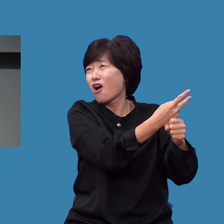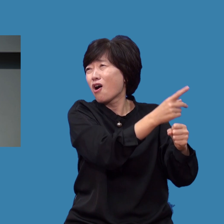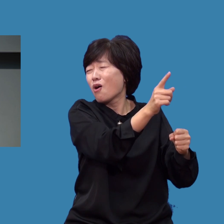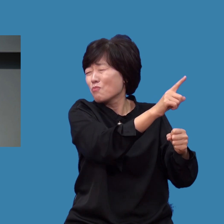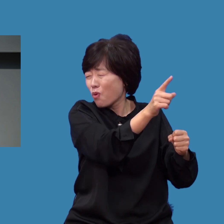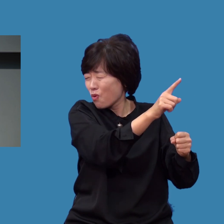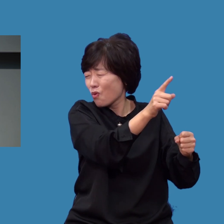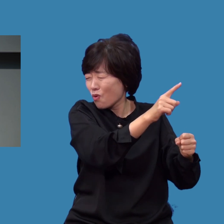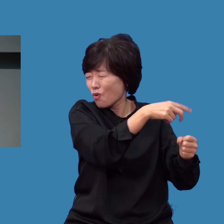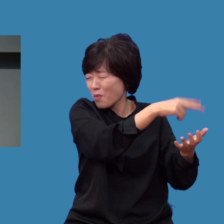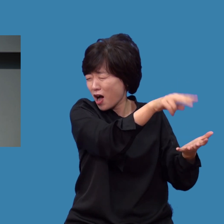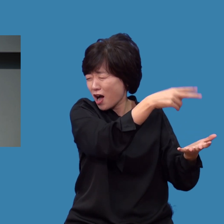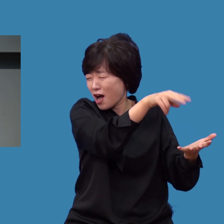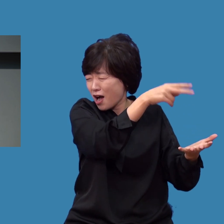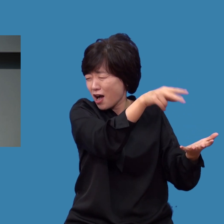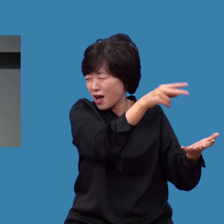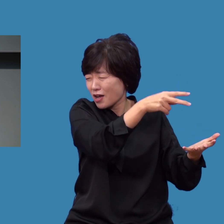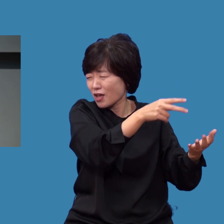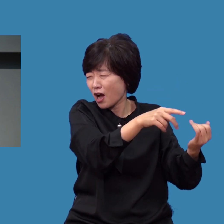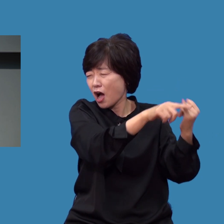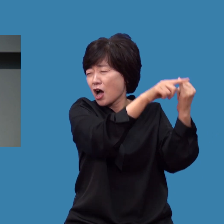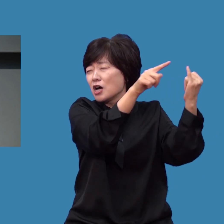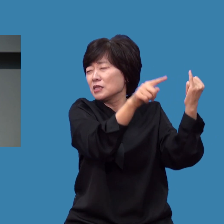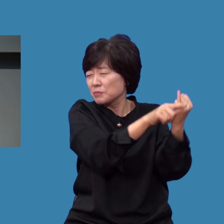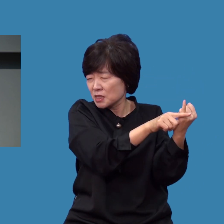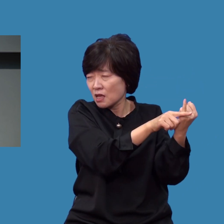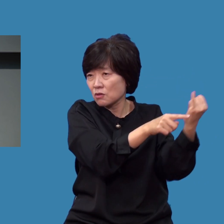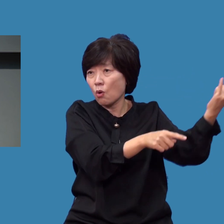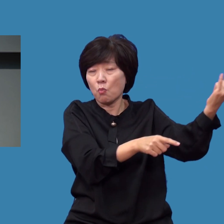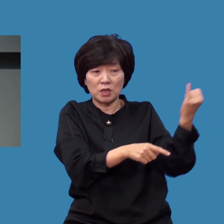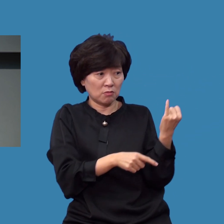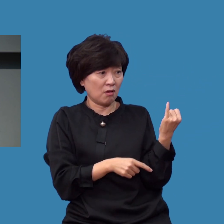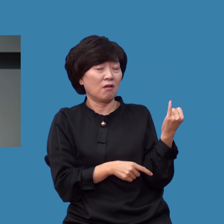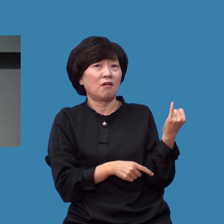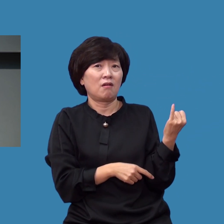있는지 모르겠는데 방황하다가 그냥 임신을 해가지고 집에 돌아왔네.